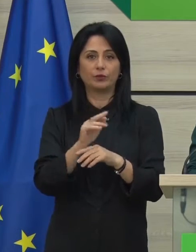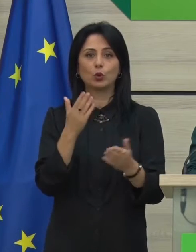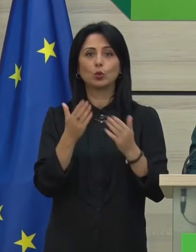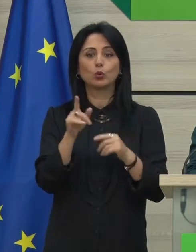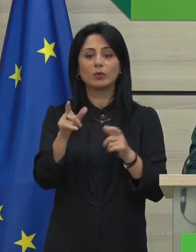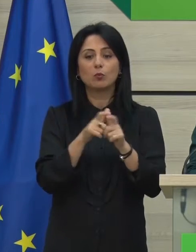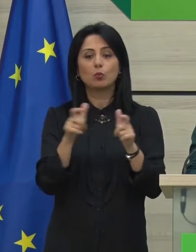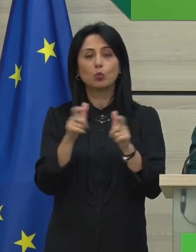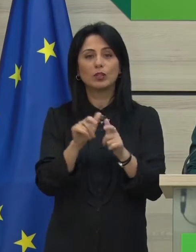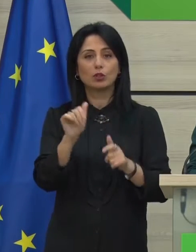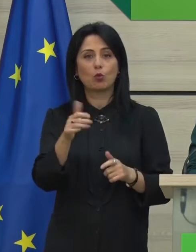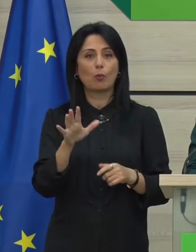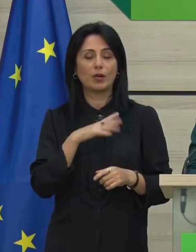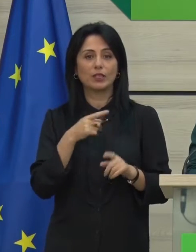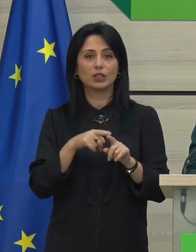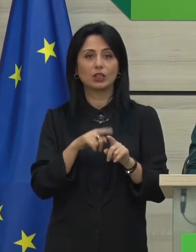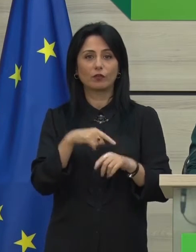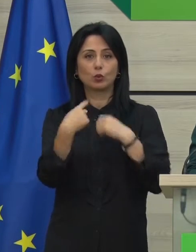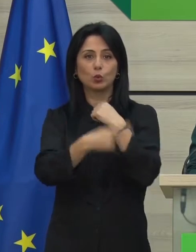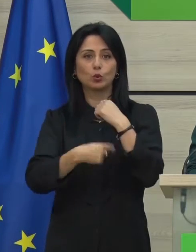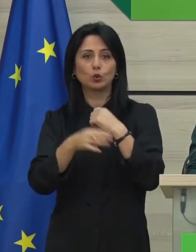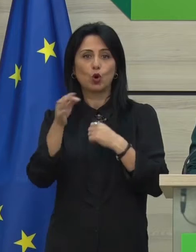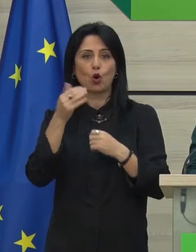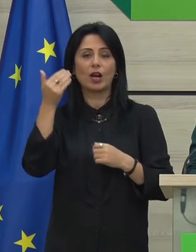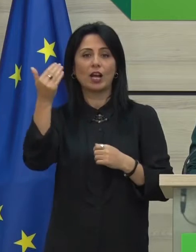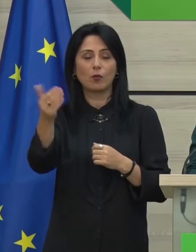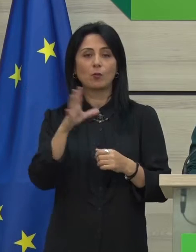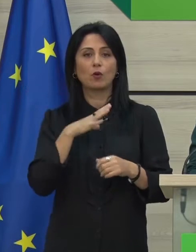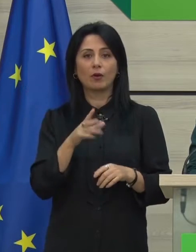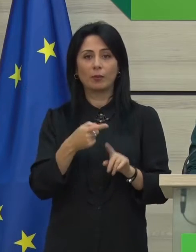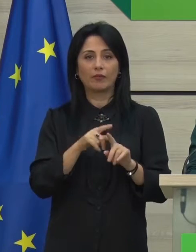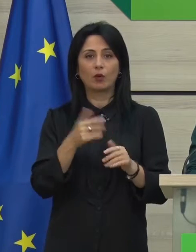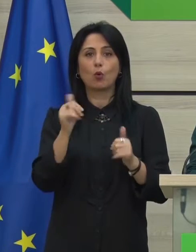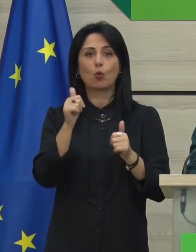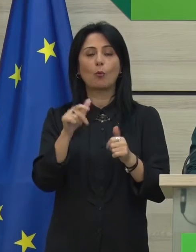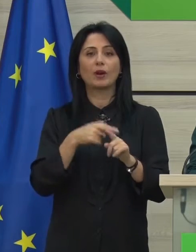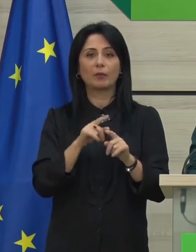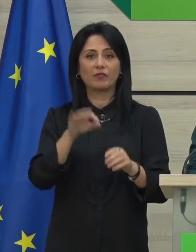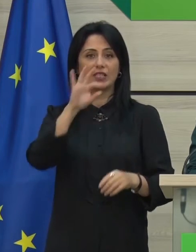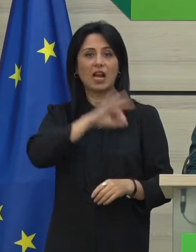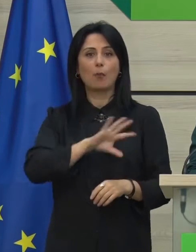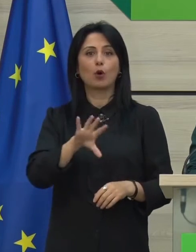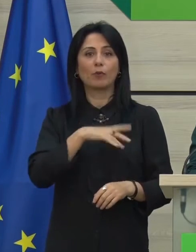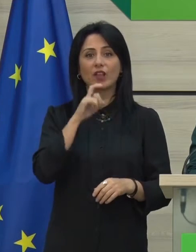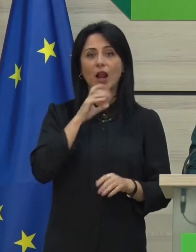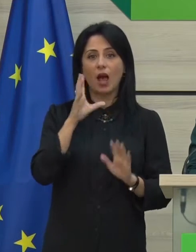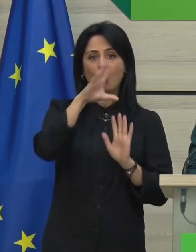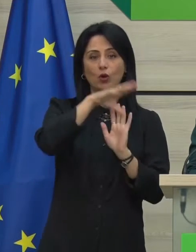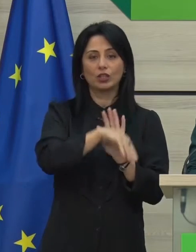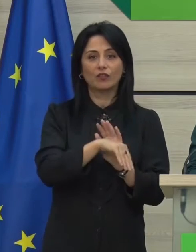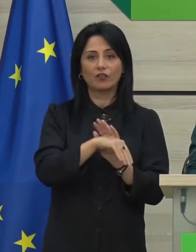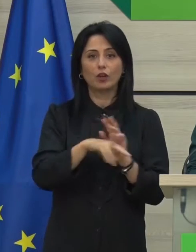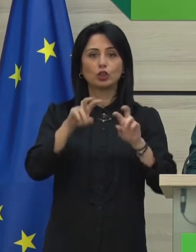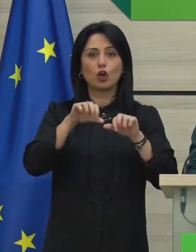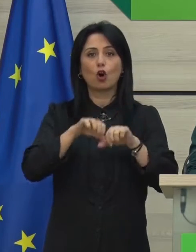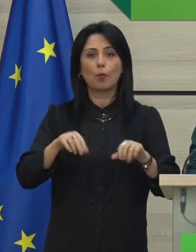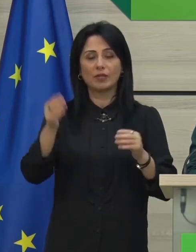ის ბიულეტენები, რომლებიც დუშეთის ოლქისთვის იყო განკუთვნილი და რომელიც გამოყენებული იქნა ლაგოდეხში,